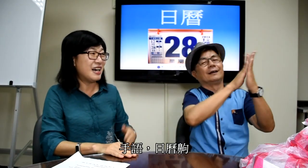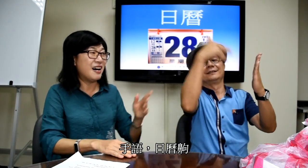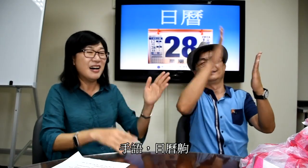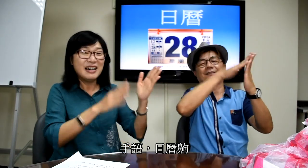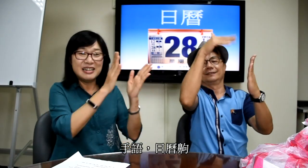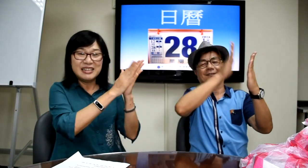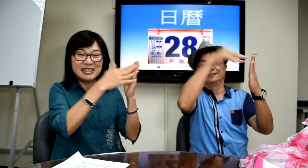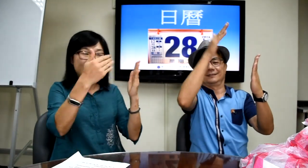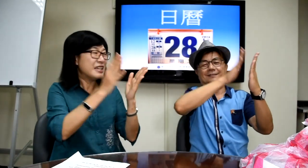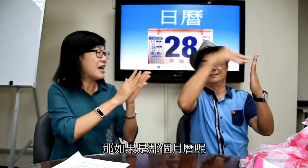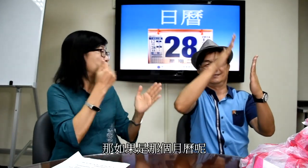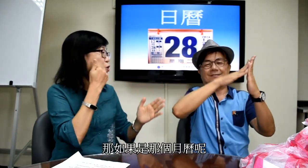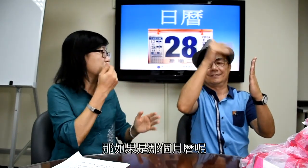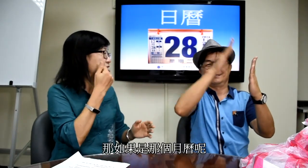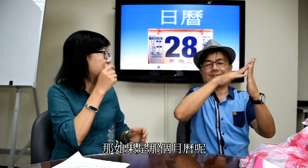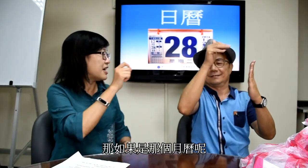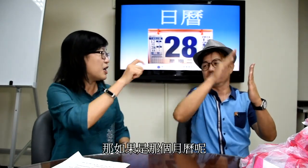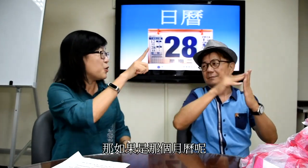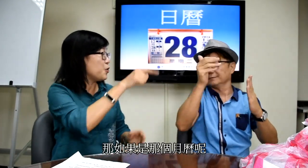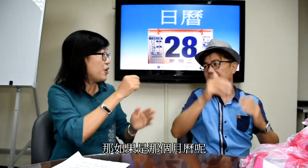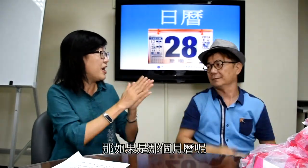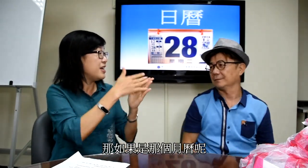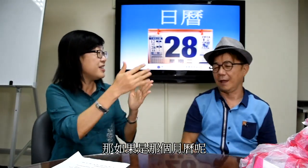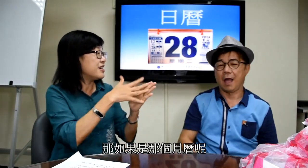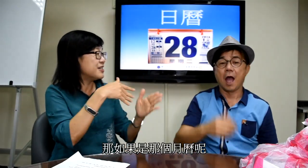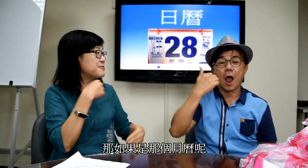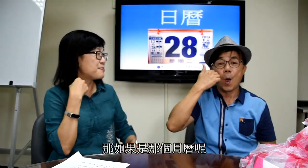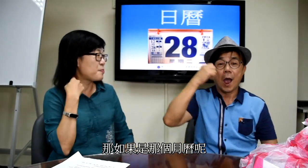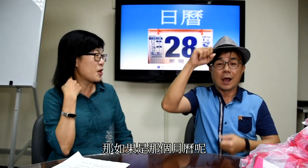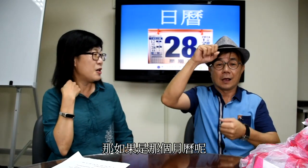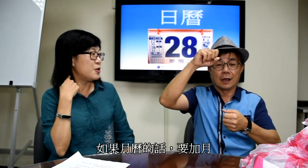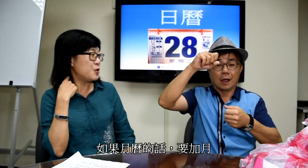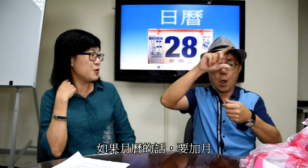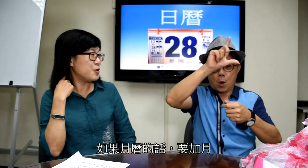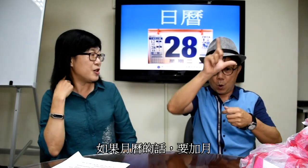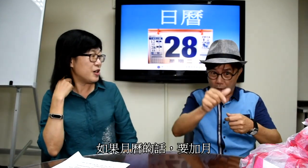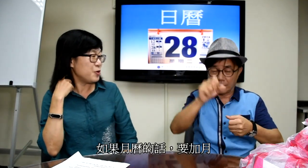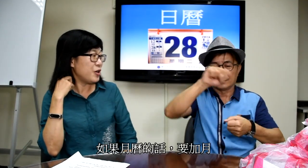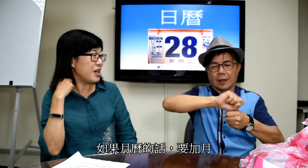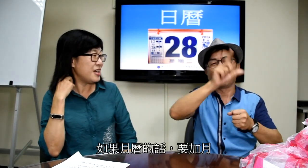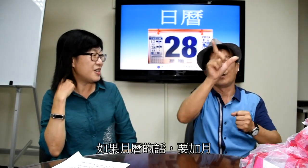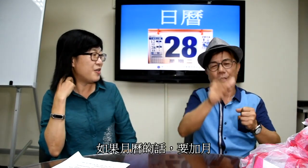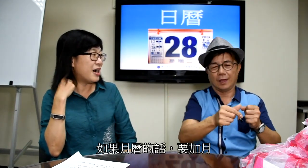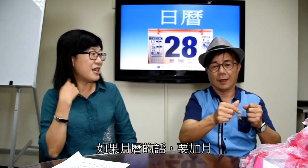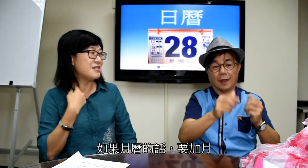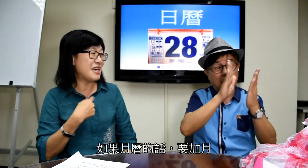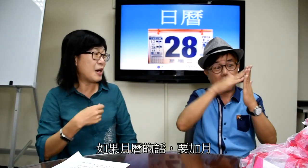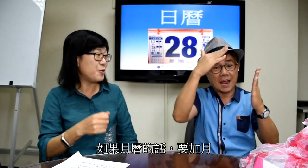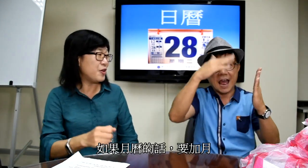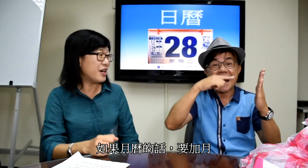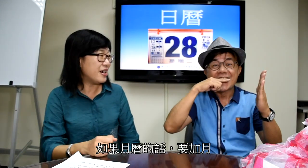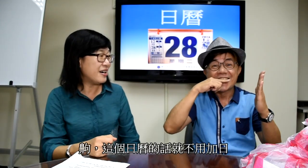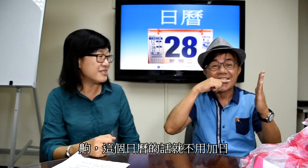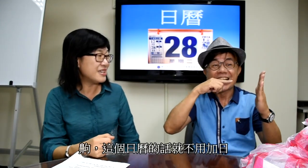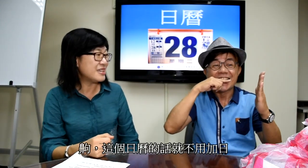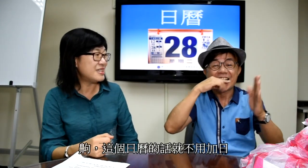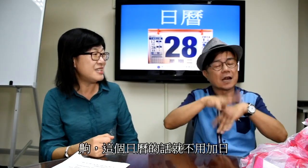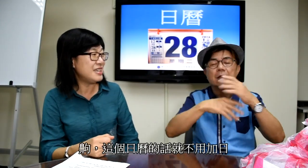好，那如果是那个月历呢？如果月历的话要加月，好，这个日历的